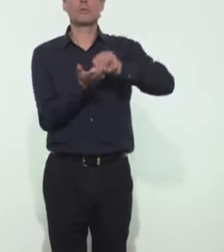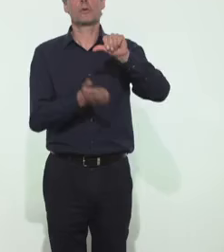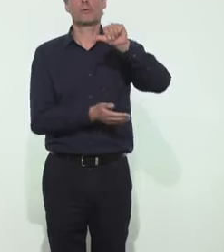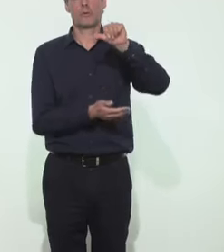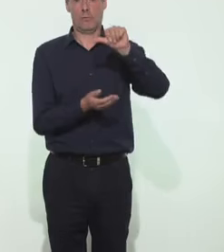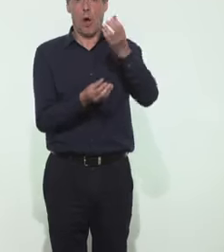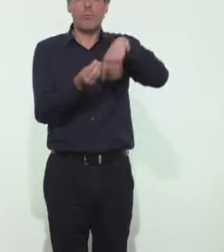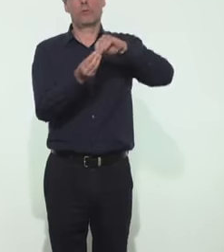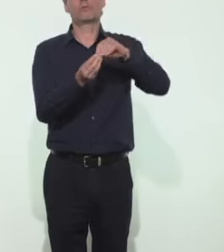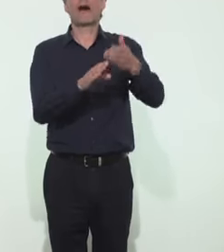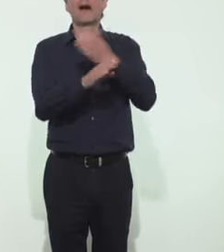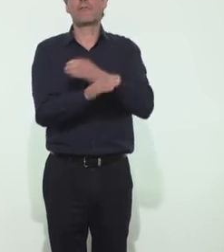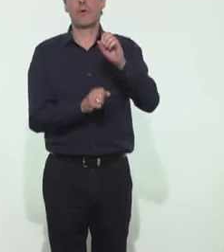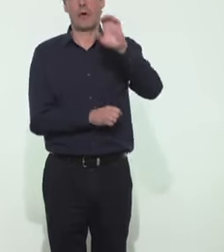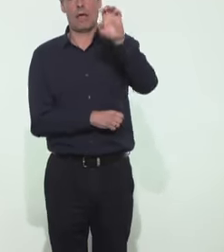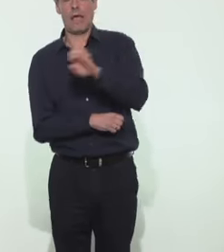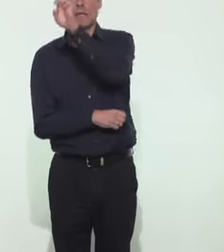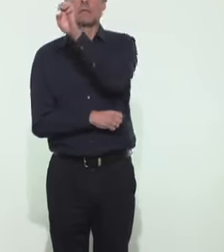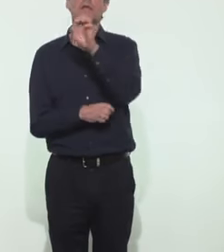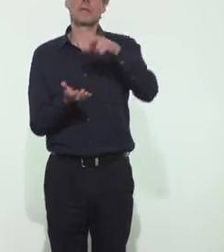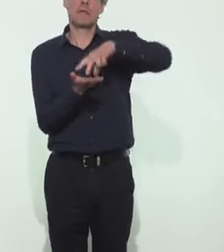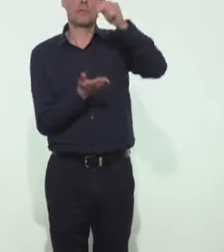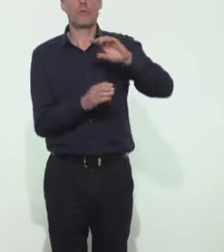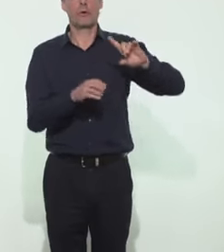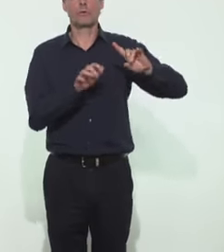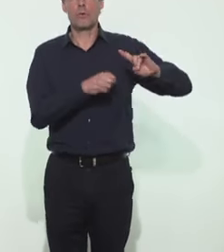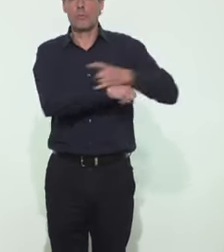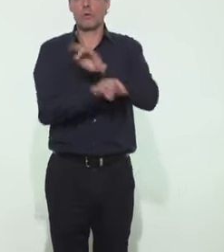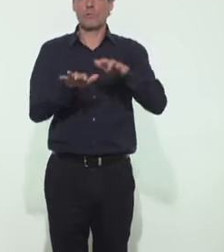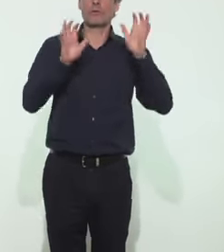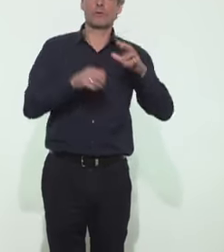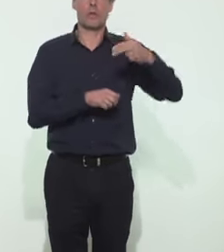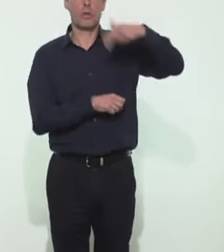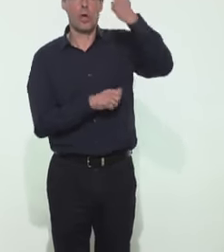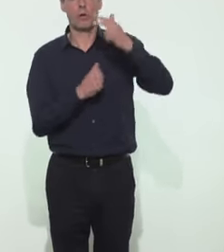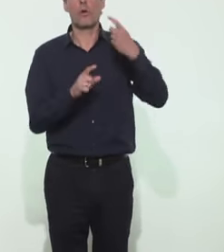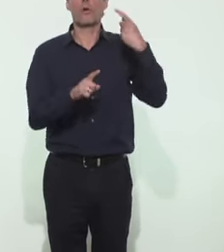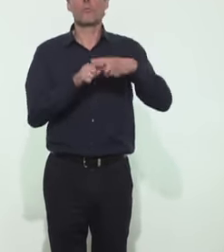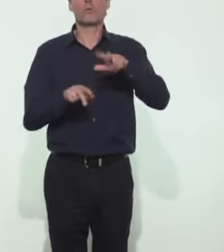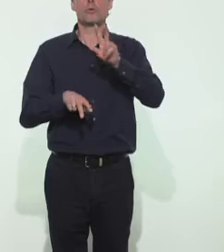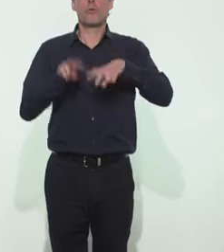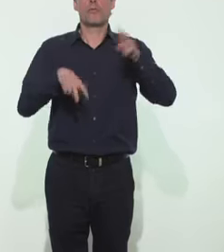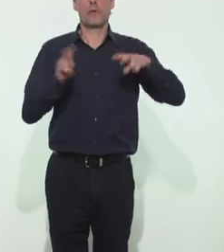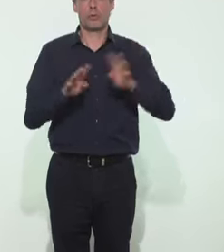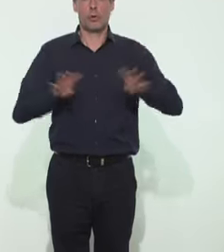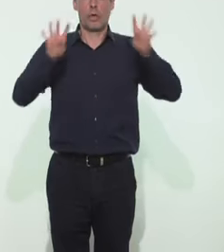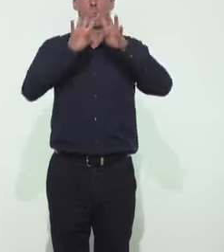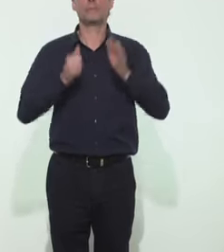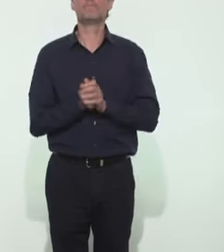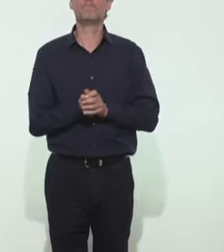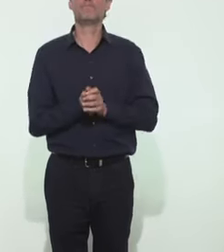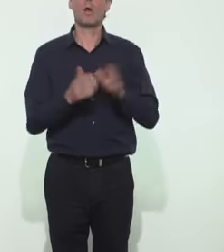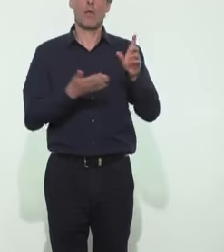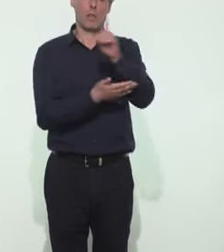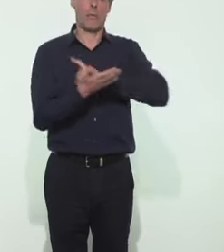s'ajoutent aux régions grand test île de france bourgogne franche comté haute france et auvergne rhône-alpes à l'échelon